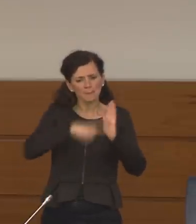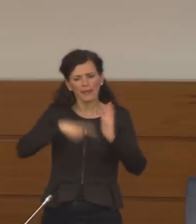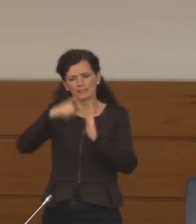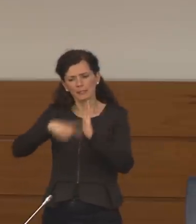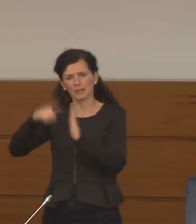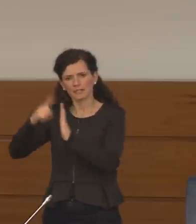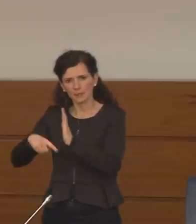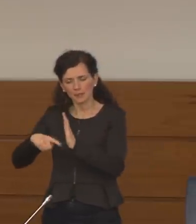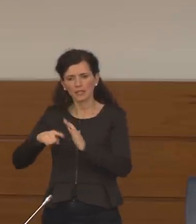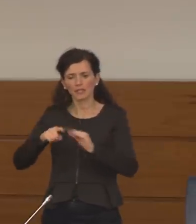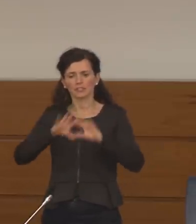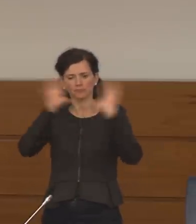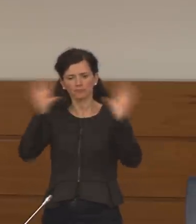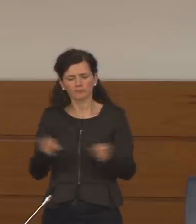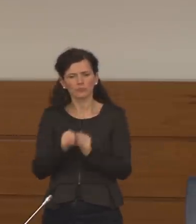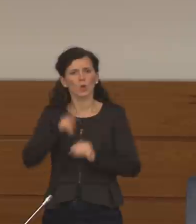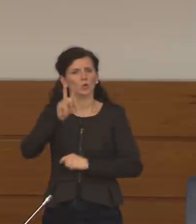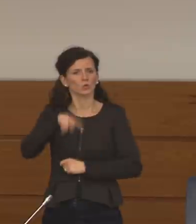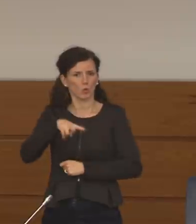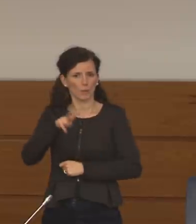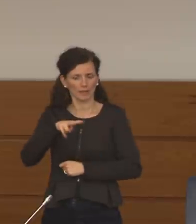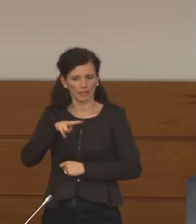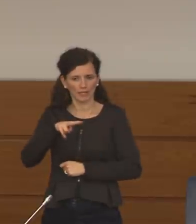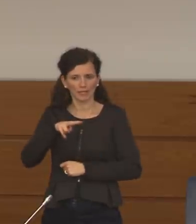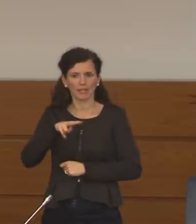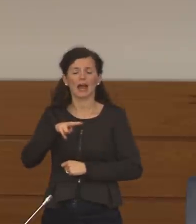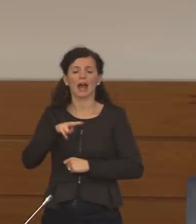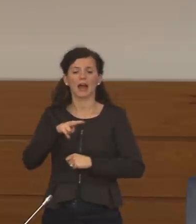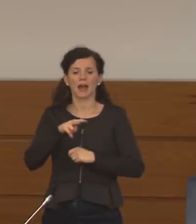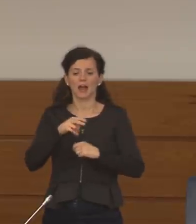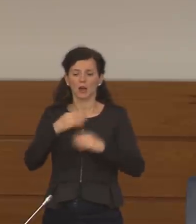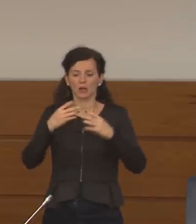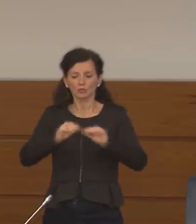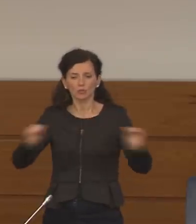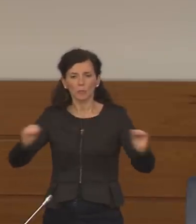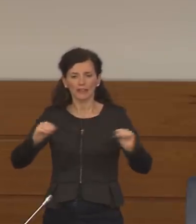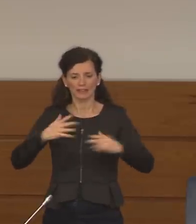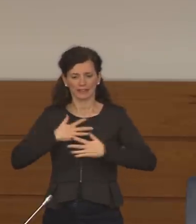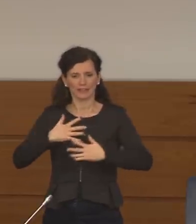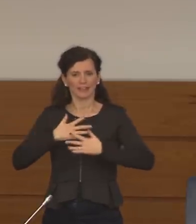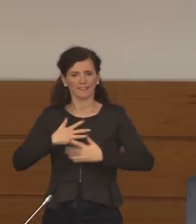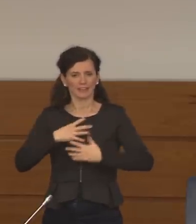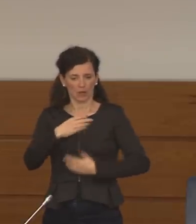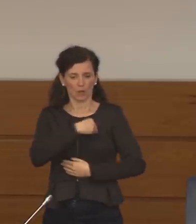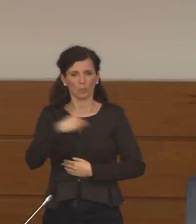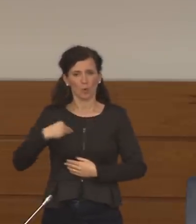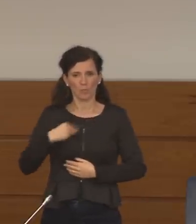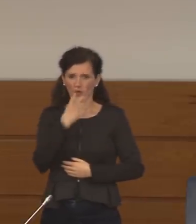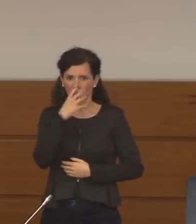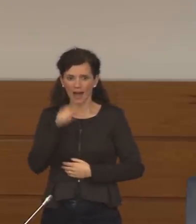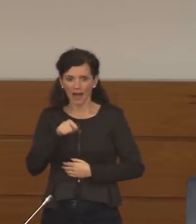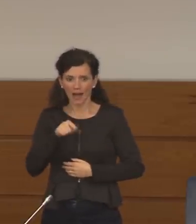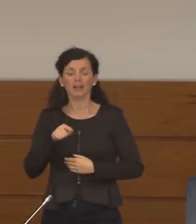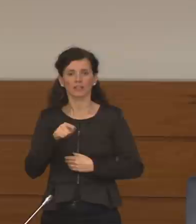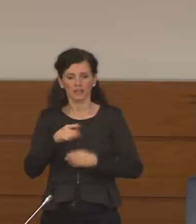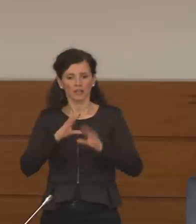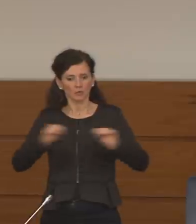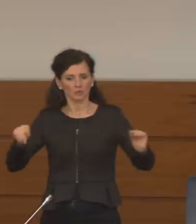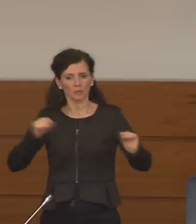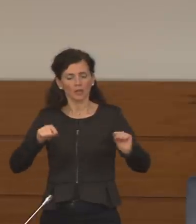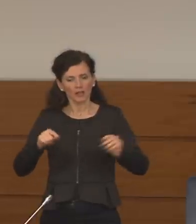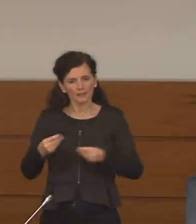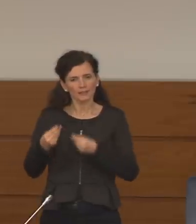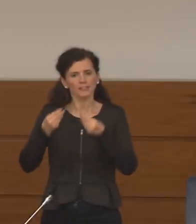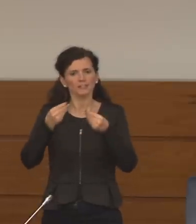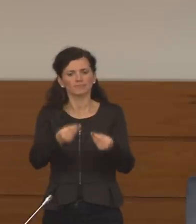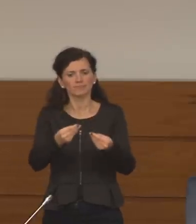2000 complessivamente ventilatori polmonari e e quindi andremo a